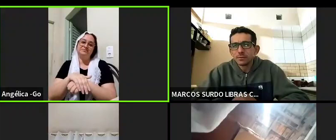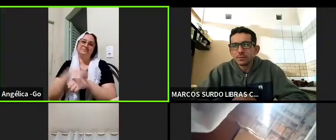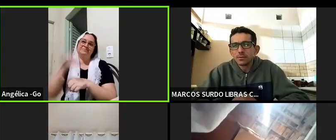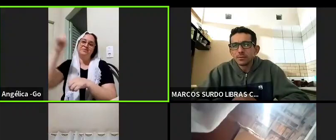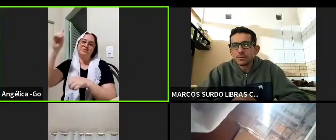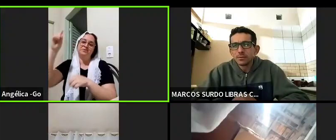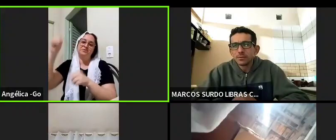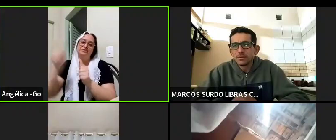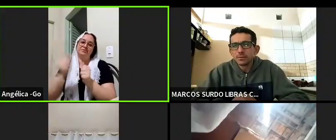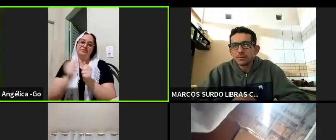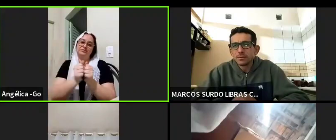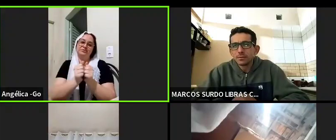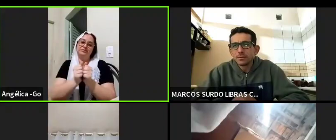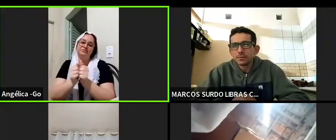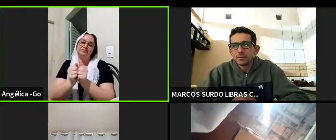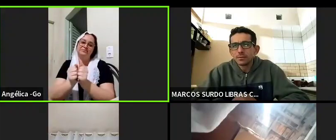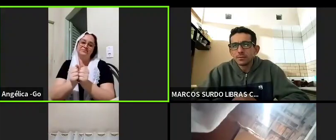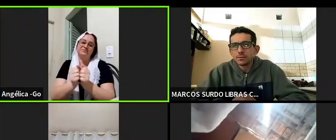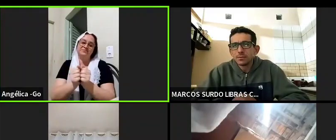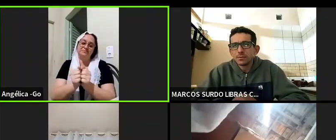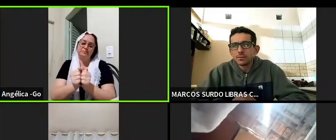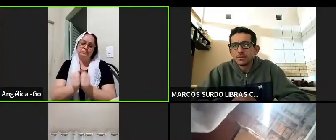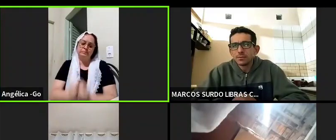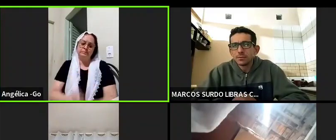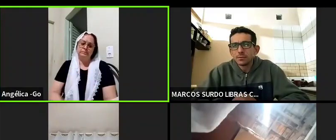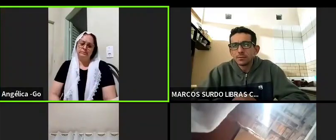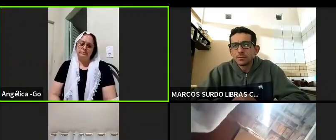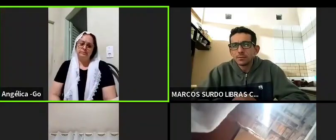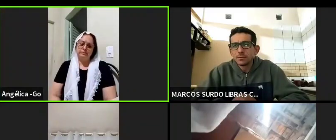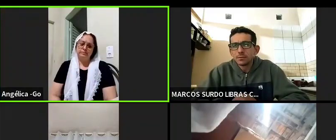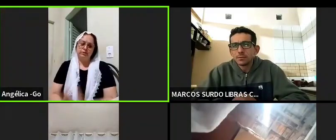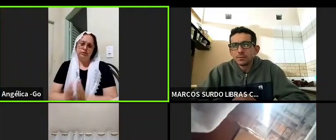E que ele é a tua direita. Aleluia.